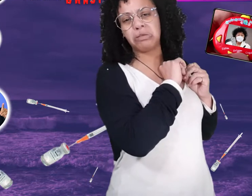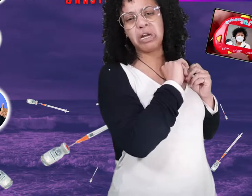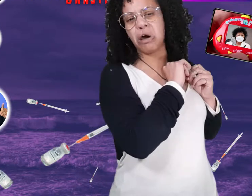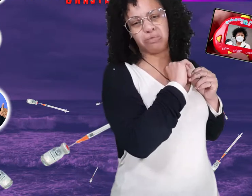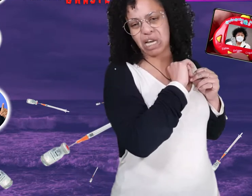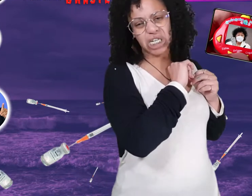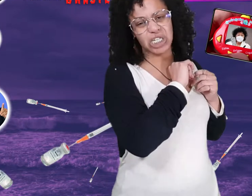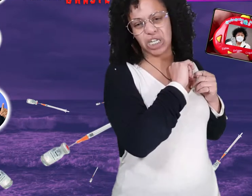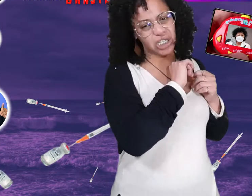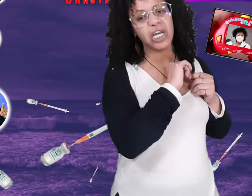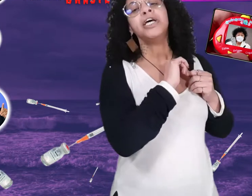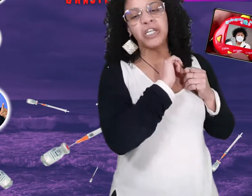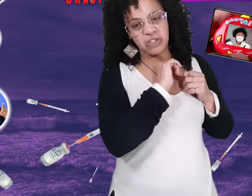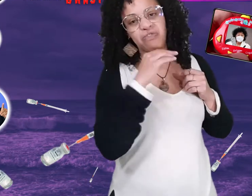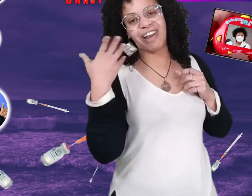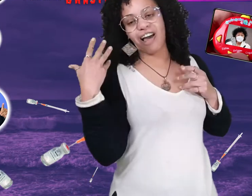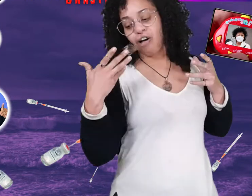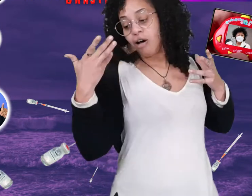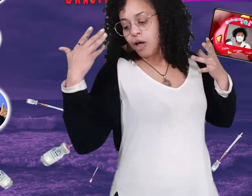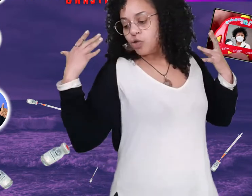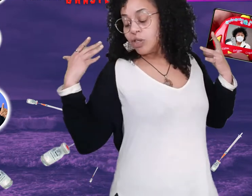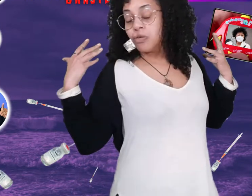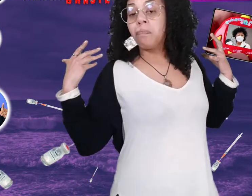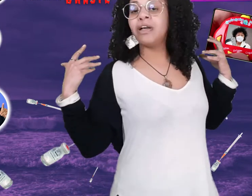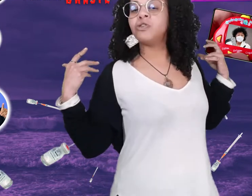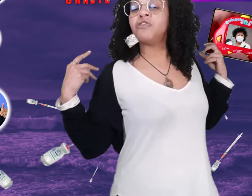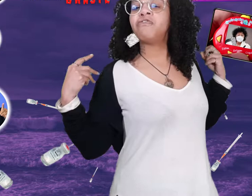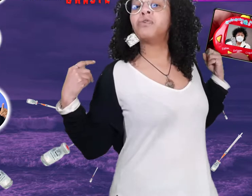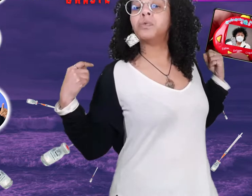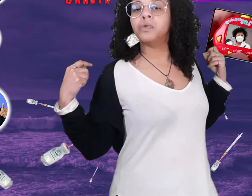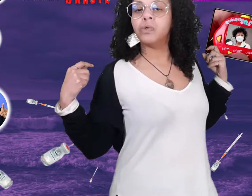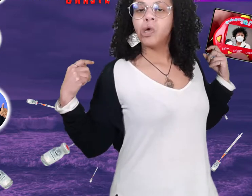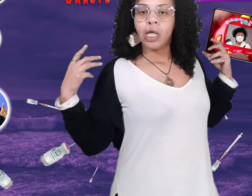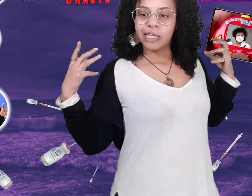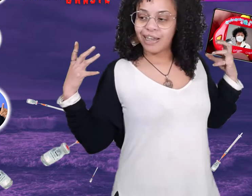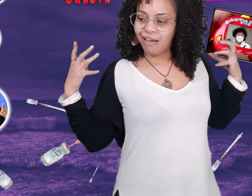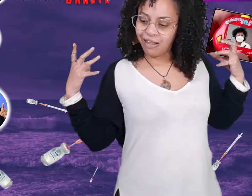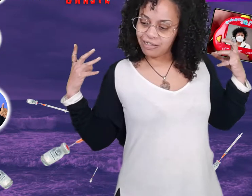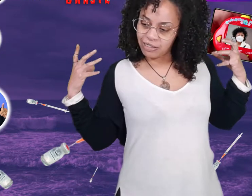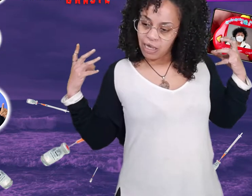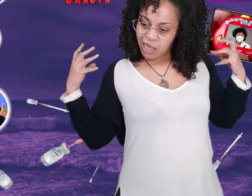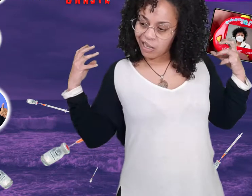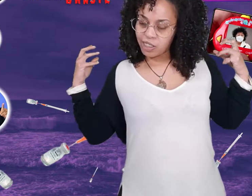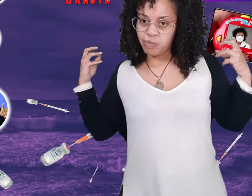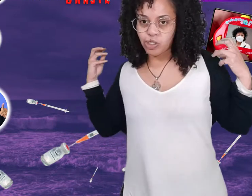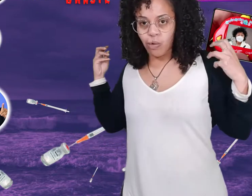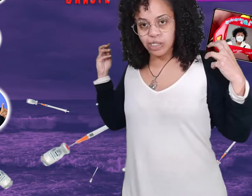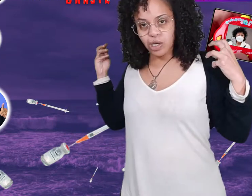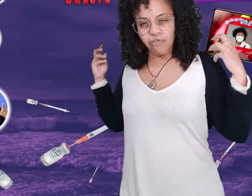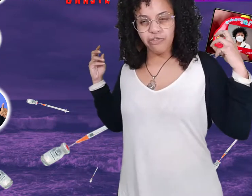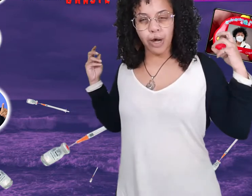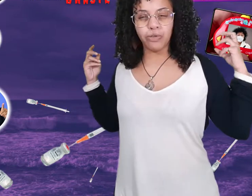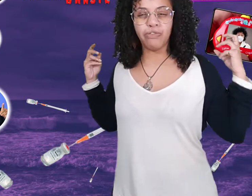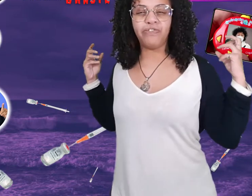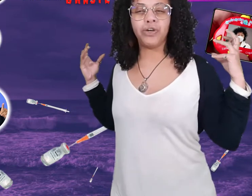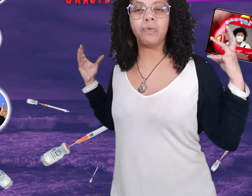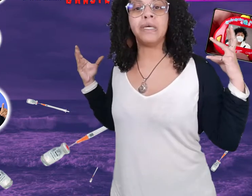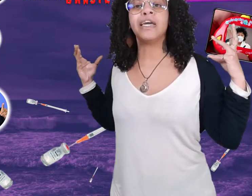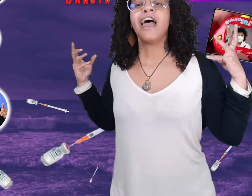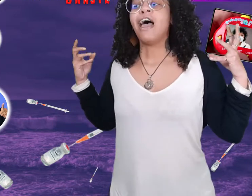depoimentos não, tá, gente? Nós vamos falar, ó, do pano de fundo, daquelas pessoas que no final do filme,